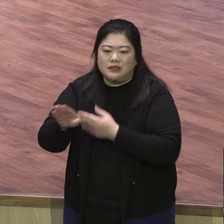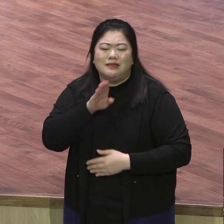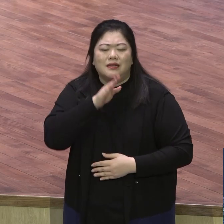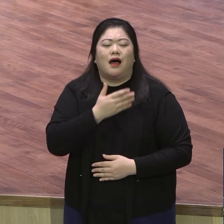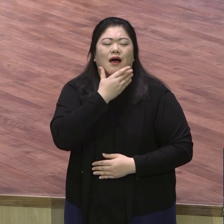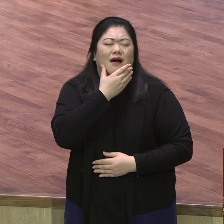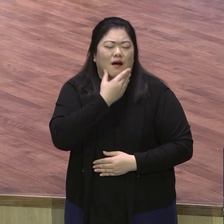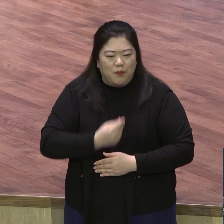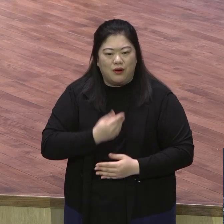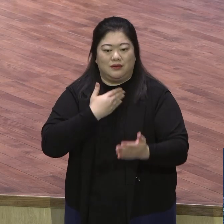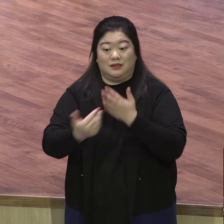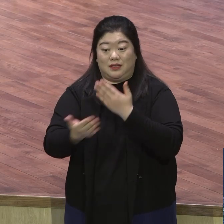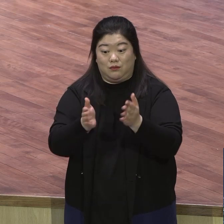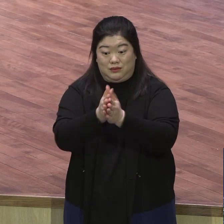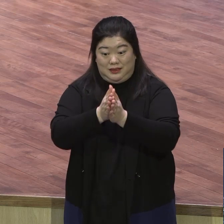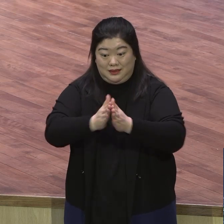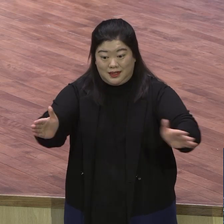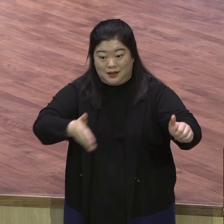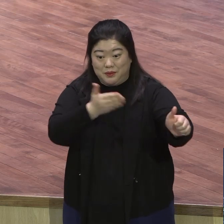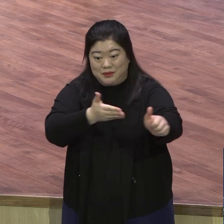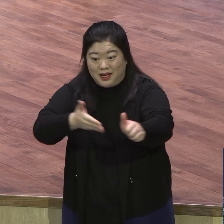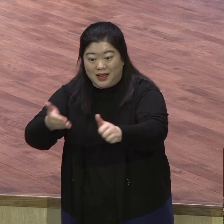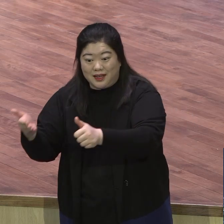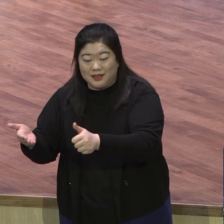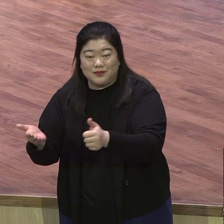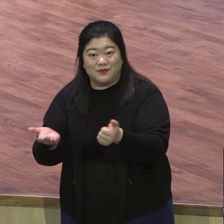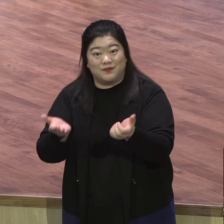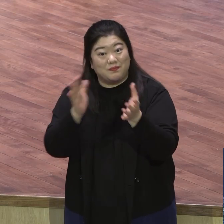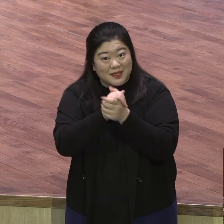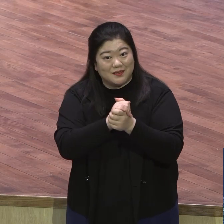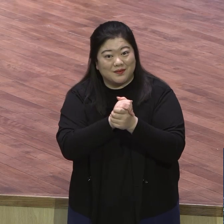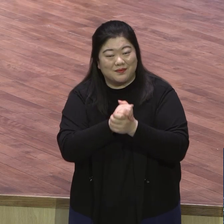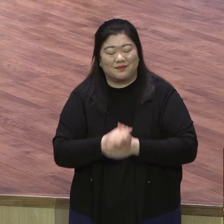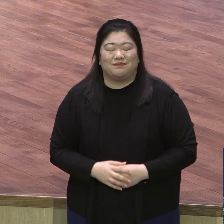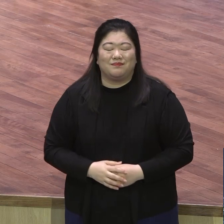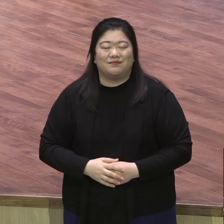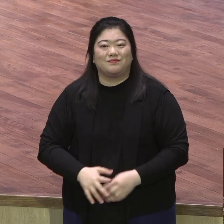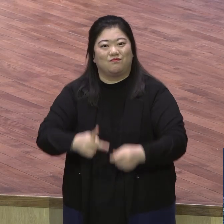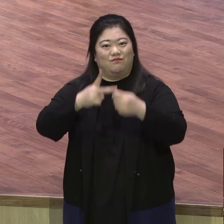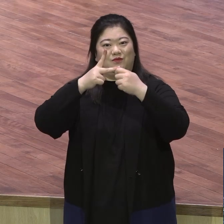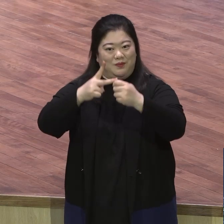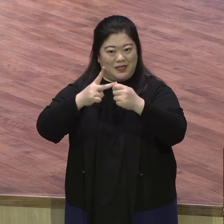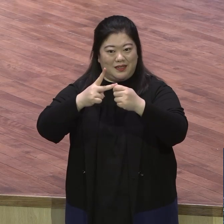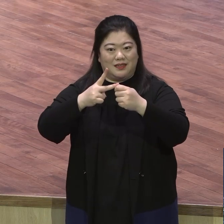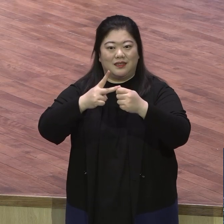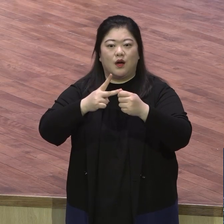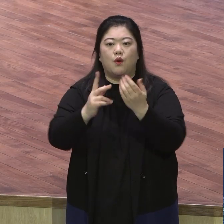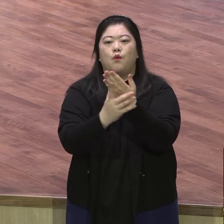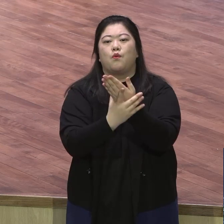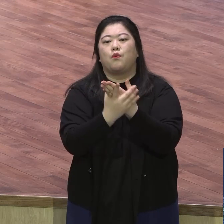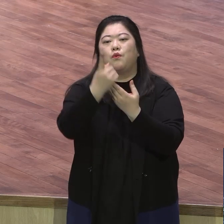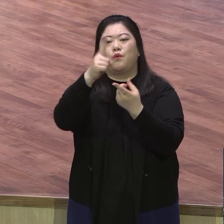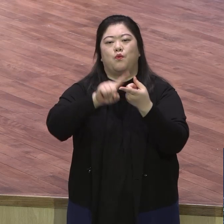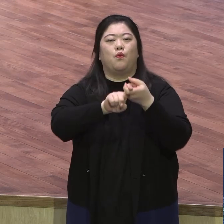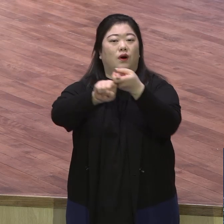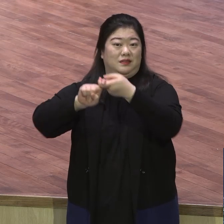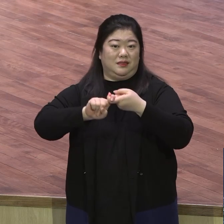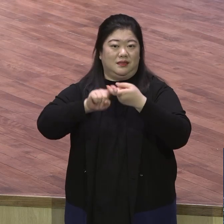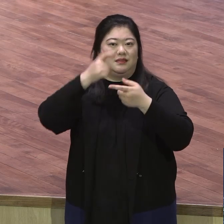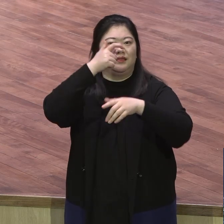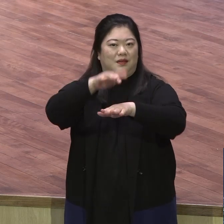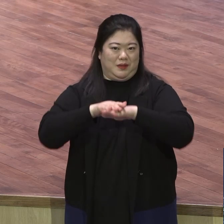체험하는 영적 성장의 겨를 지음으로 축복합니다. 두 번째로 원네스 예배입니다. 오늘